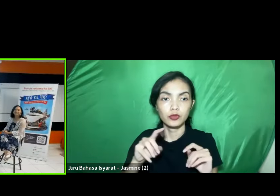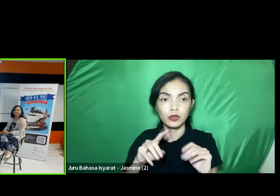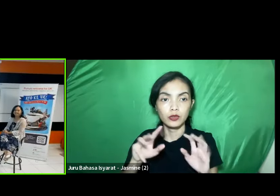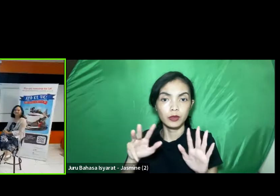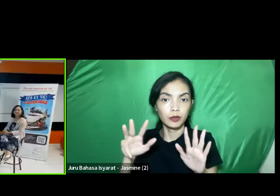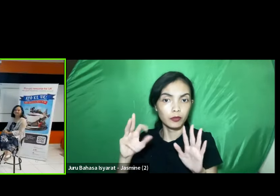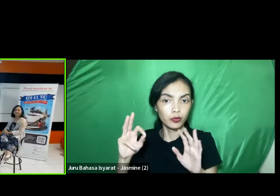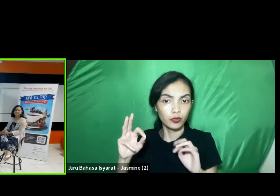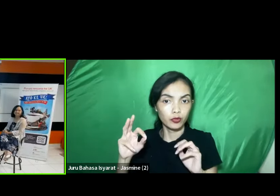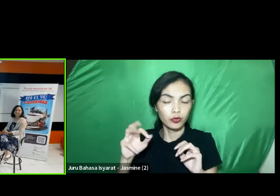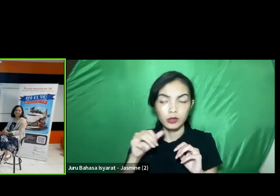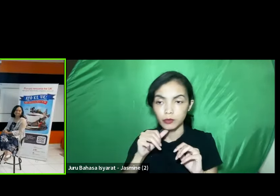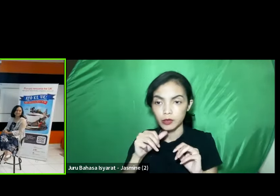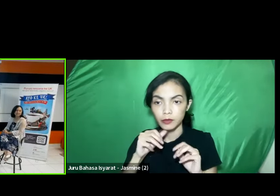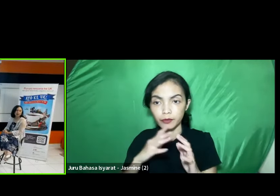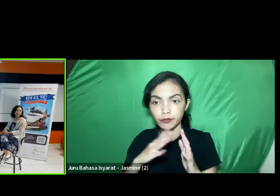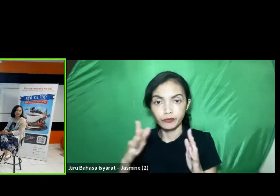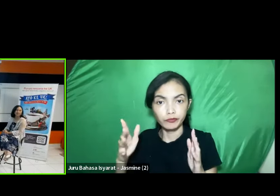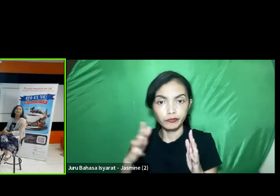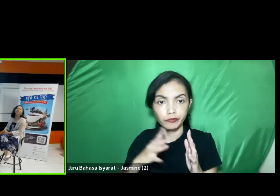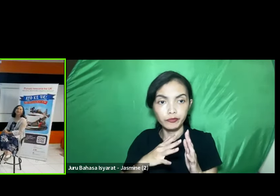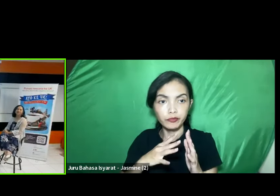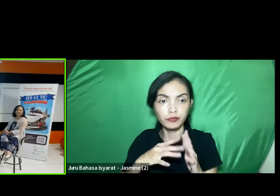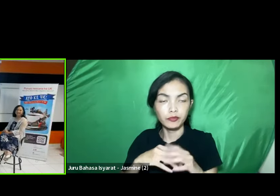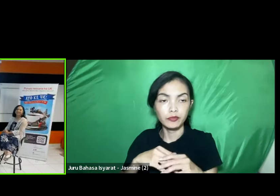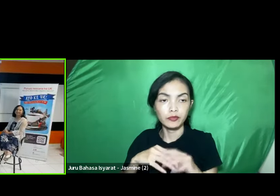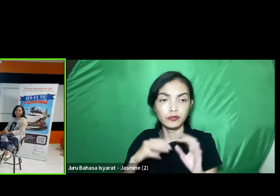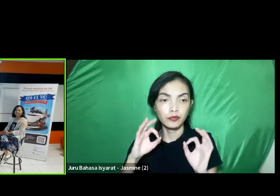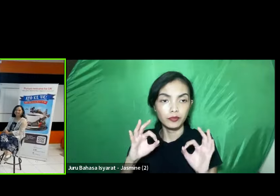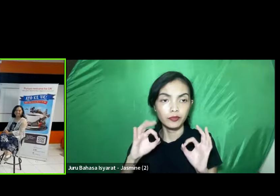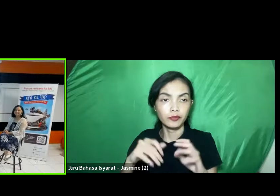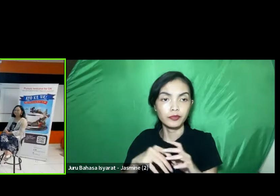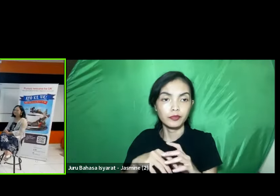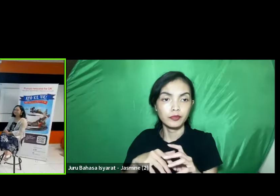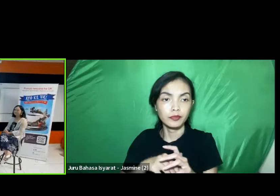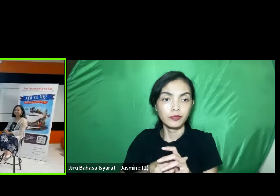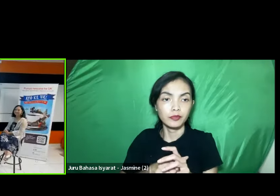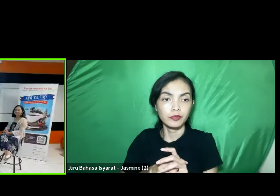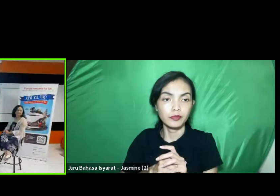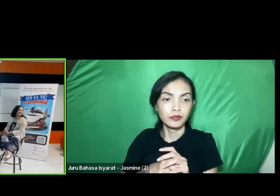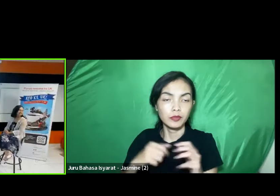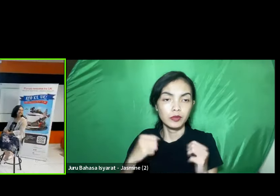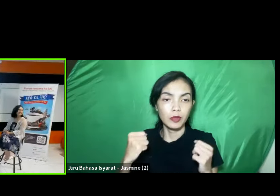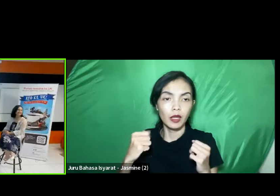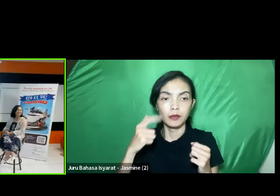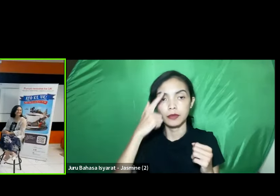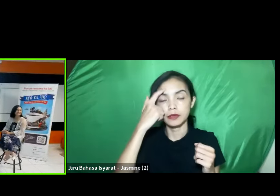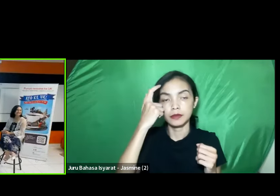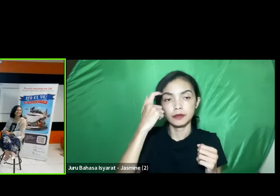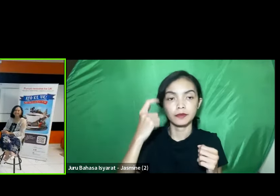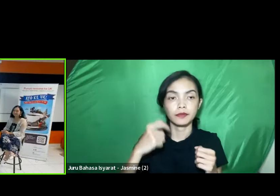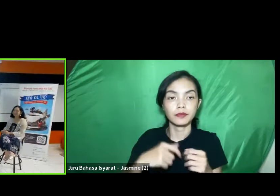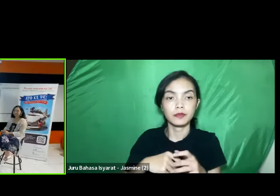an ya oke Semangat belajarnya